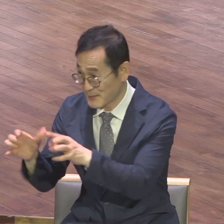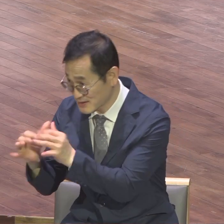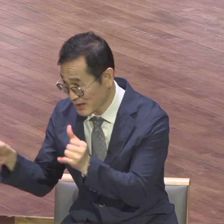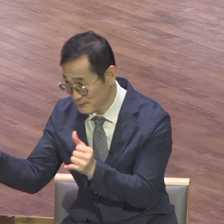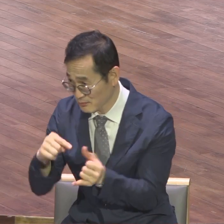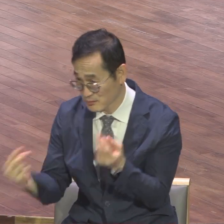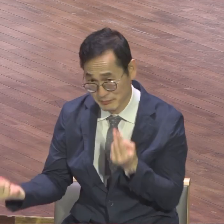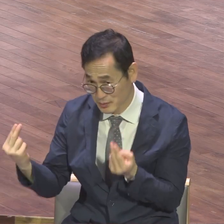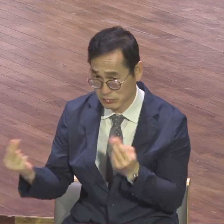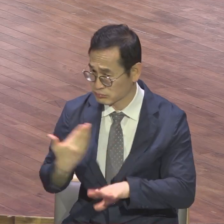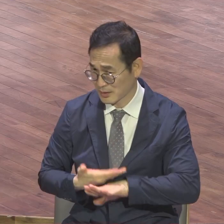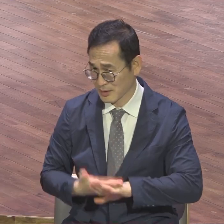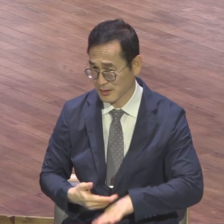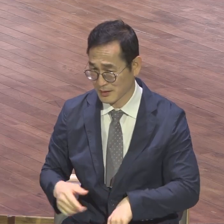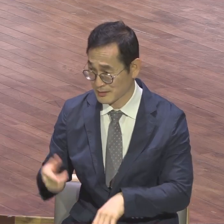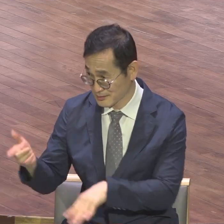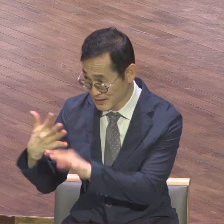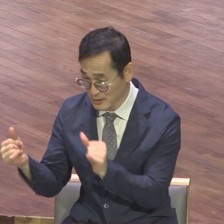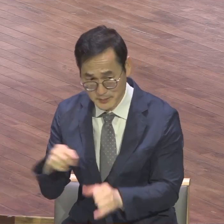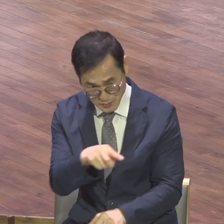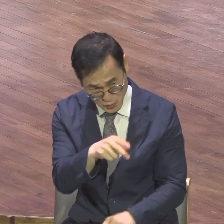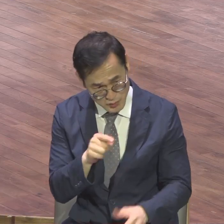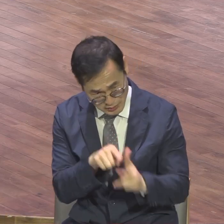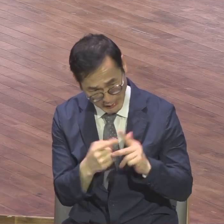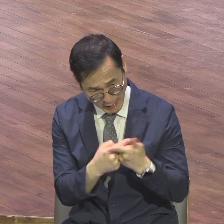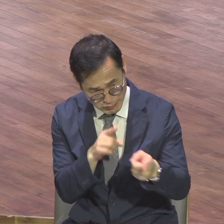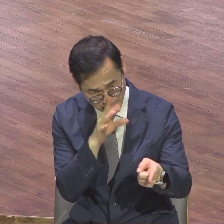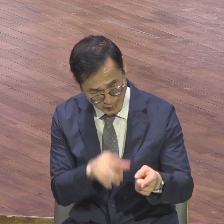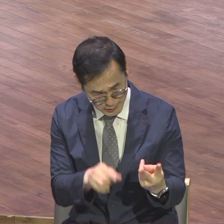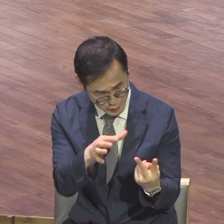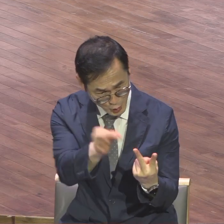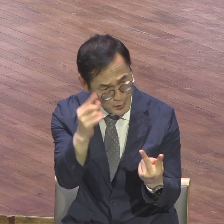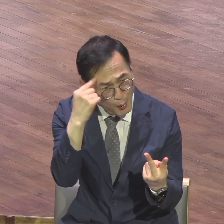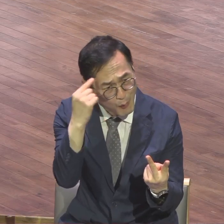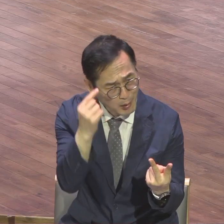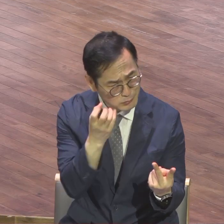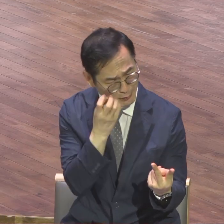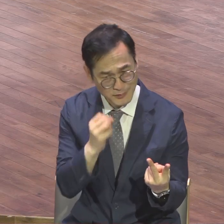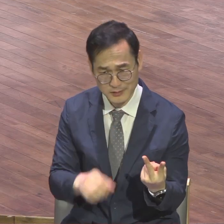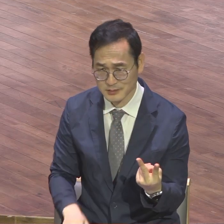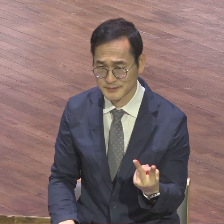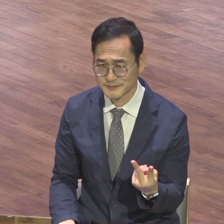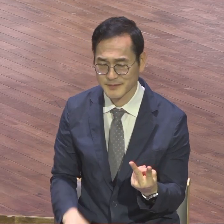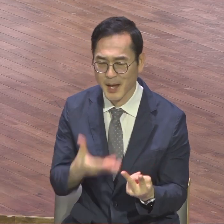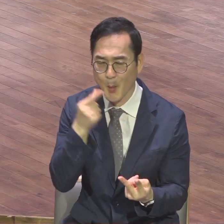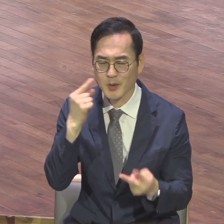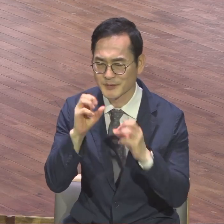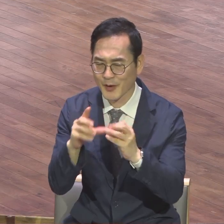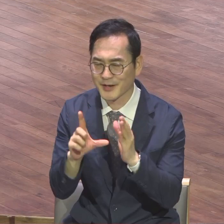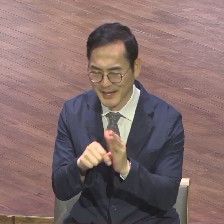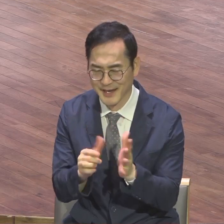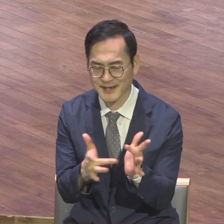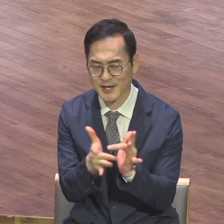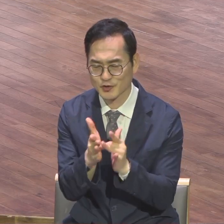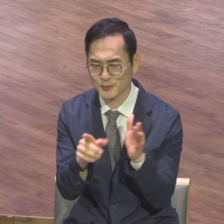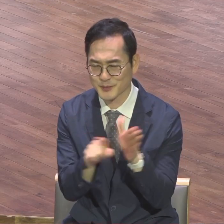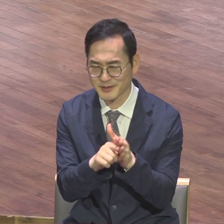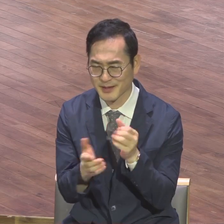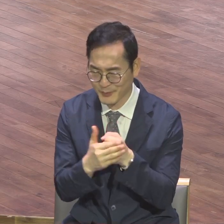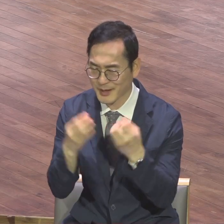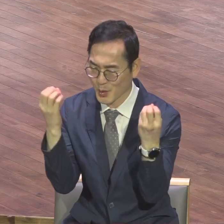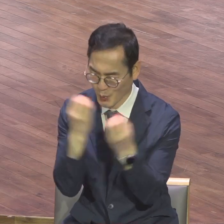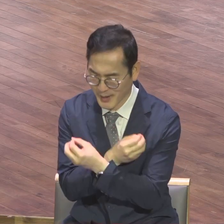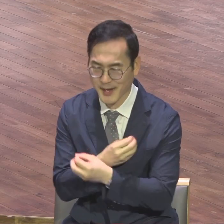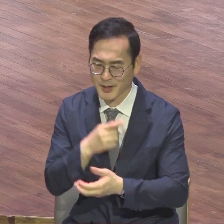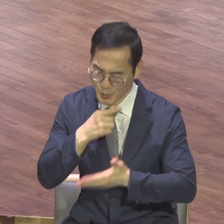다르죠. 불신자는 이해가 안 되죠. 성도님들이 가끔 복음을 전가하다가 예수 믿는 것 때문에 오해받기도